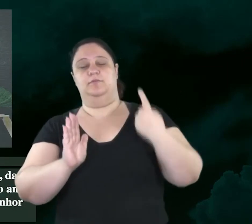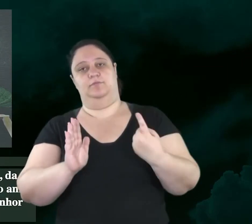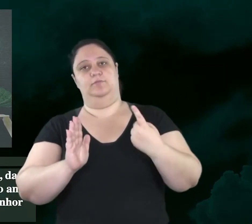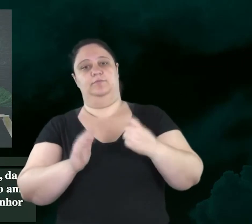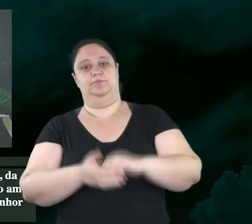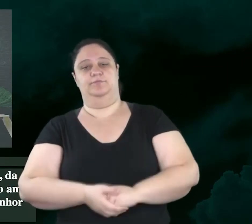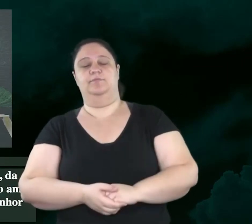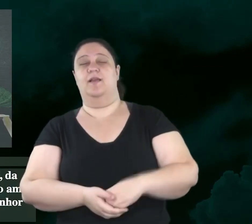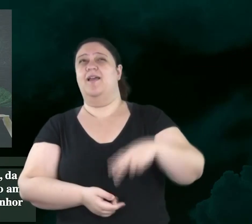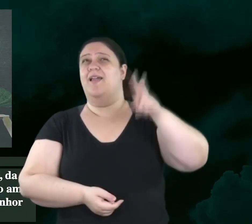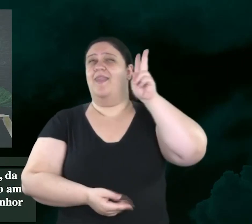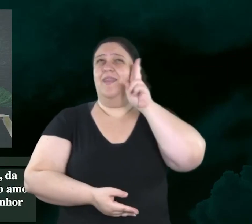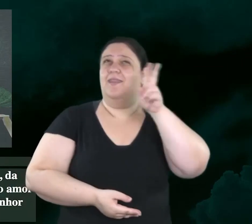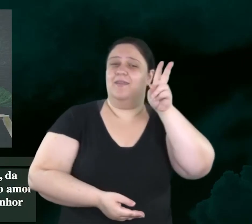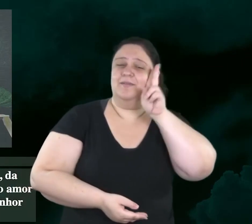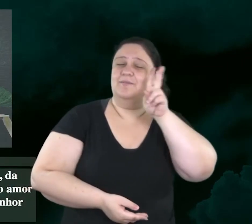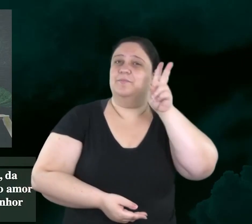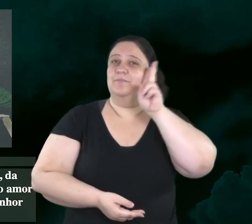Deus e Pai,